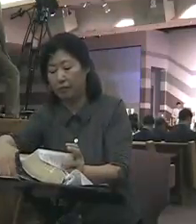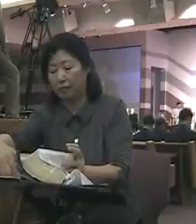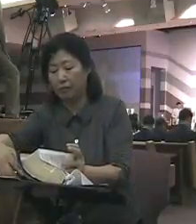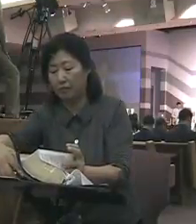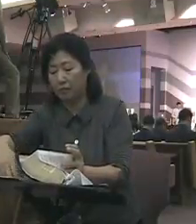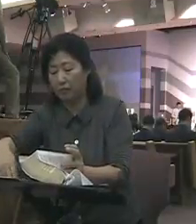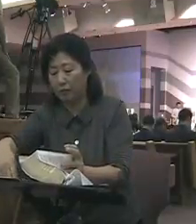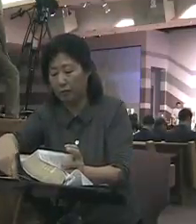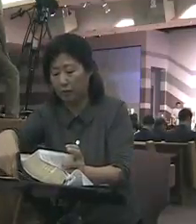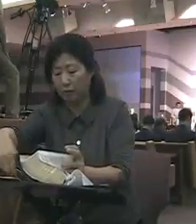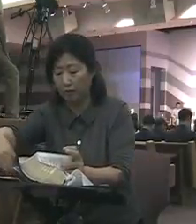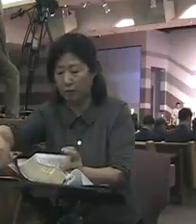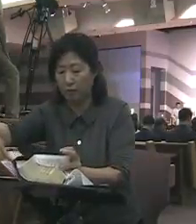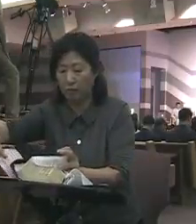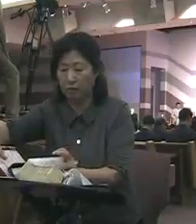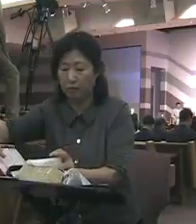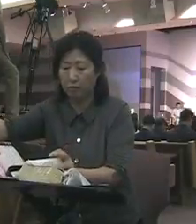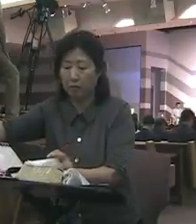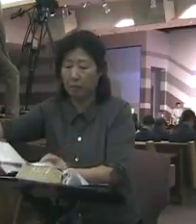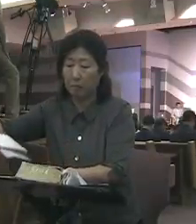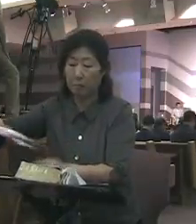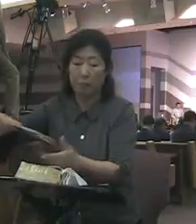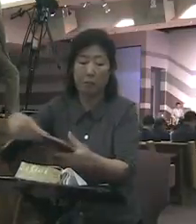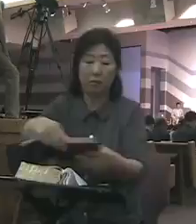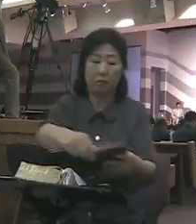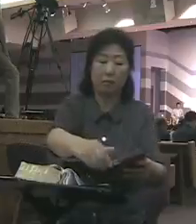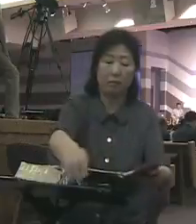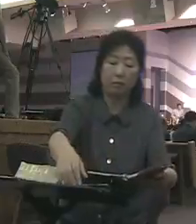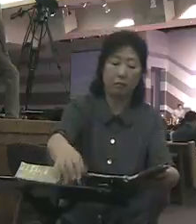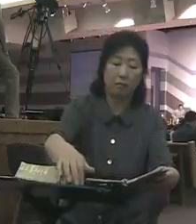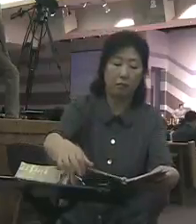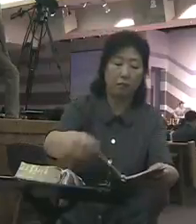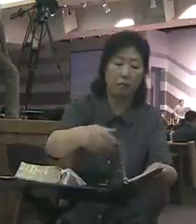나오셔서 비우는 신앙이라는 제목으로 말씀을 증거해 주시겠습니다.